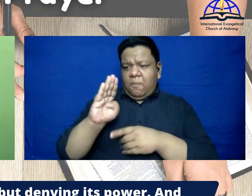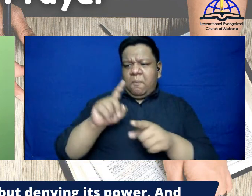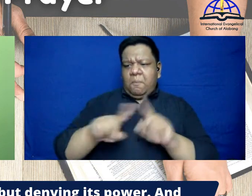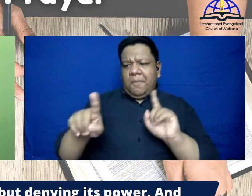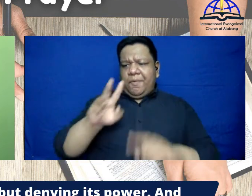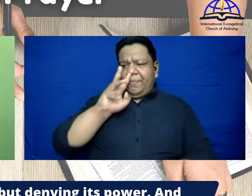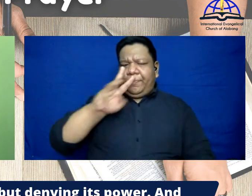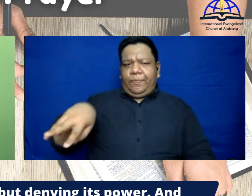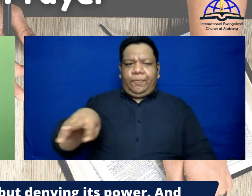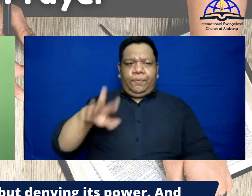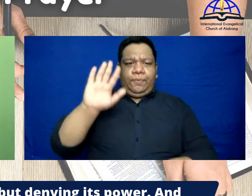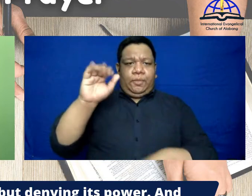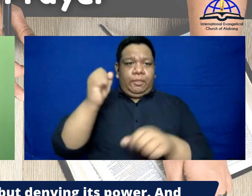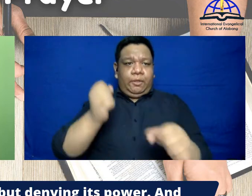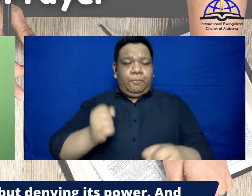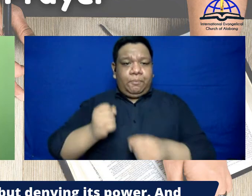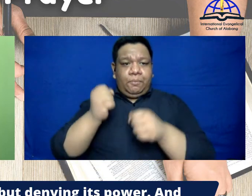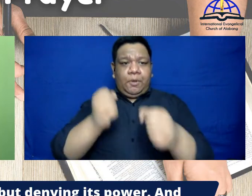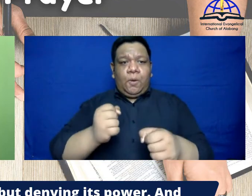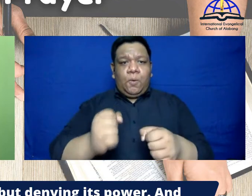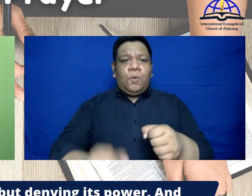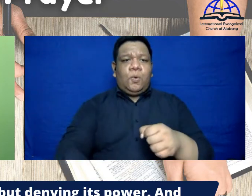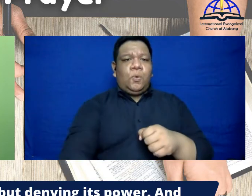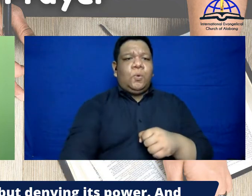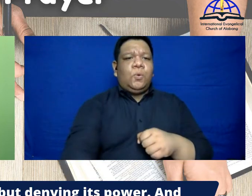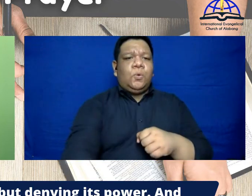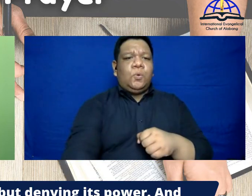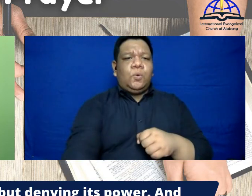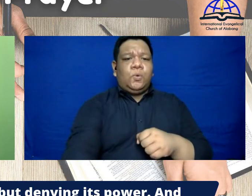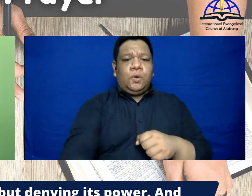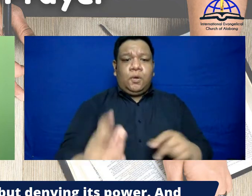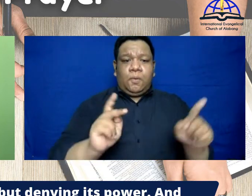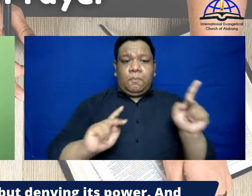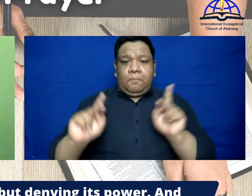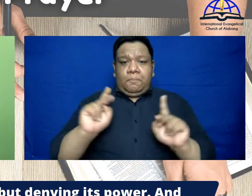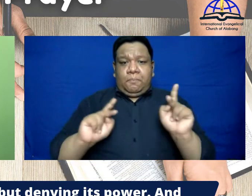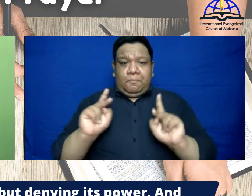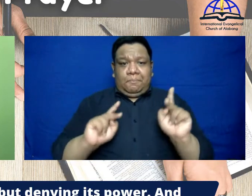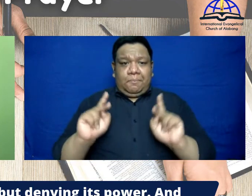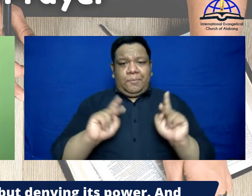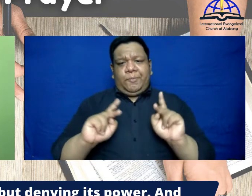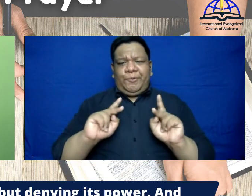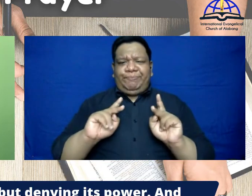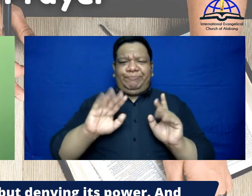power, and from such people turn away.